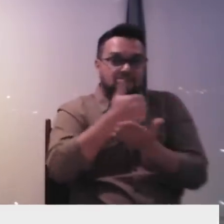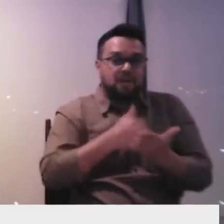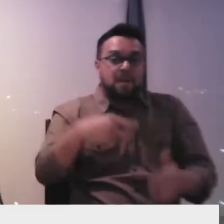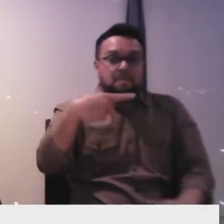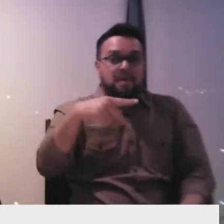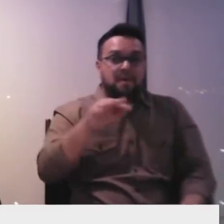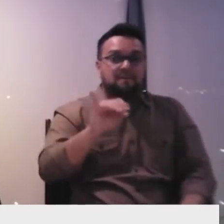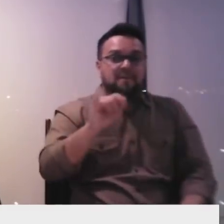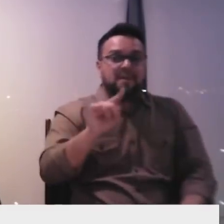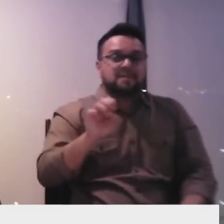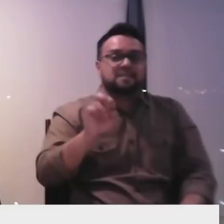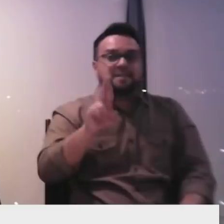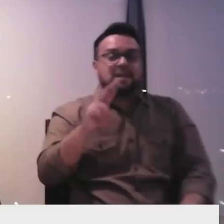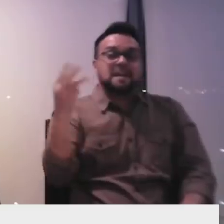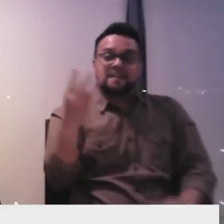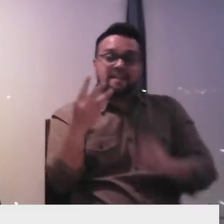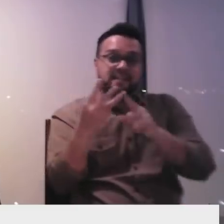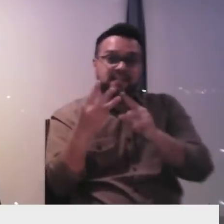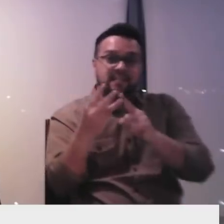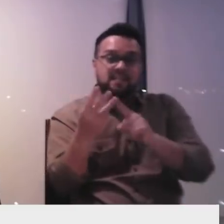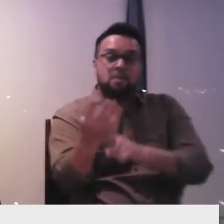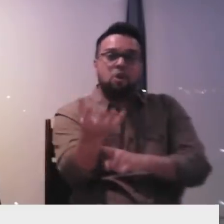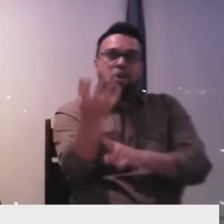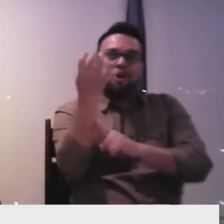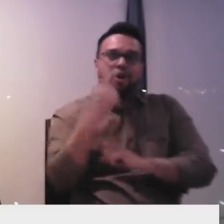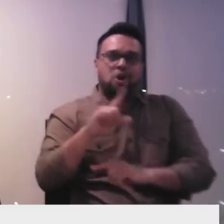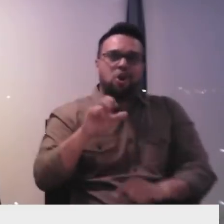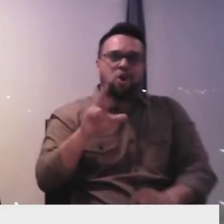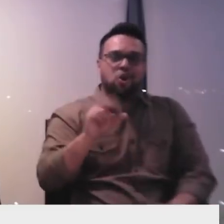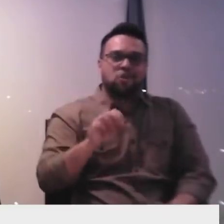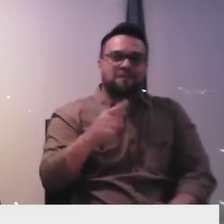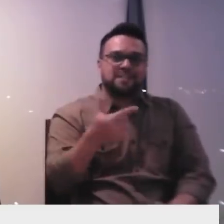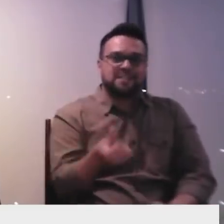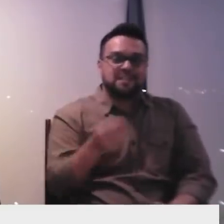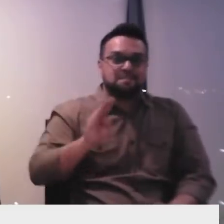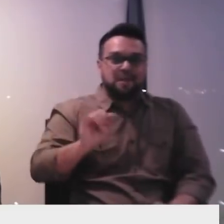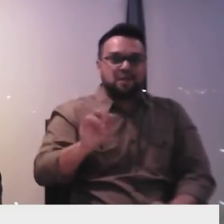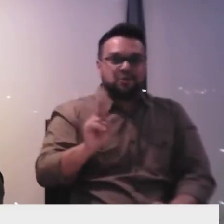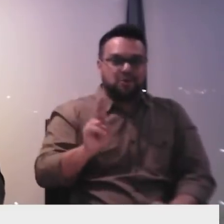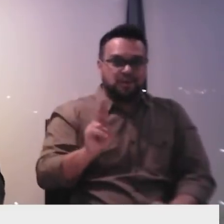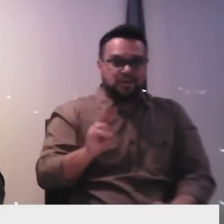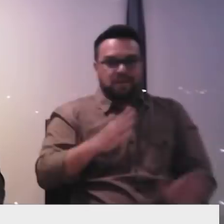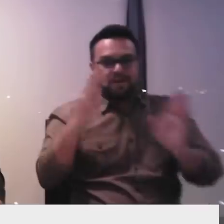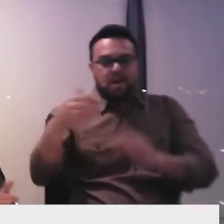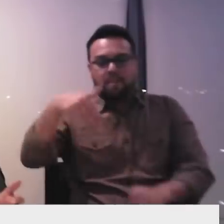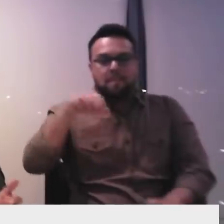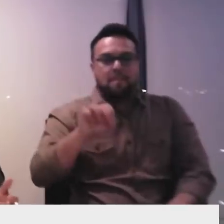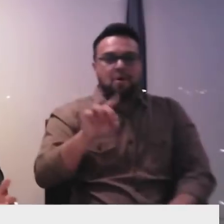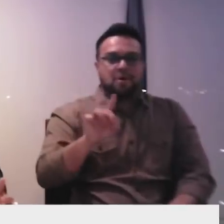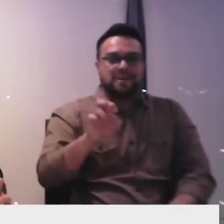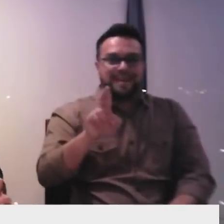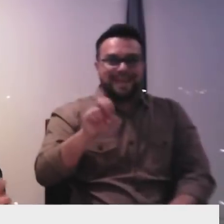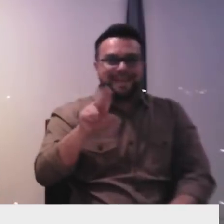terceira dose, deve lucrar 26 bilhões de dólares. E a Moderna, 14 bilhões de dólares. Ora,